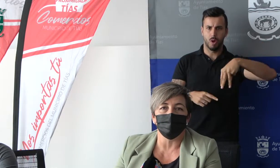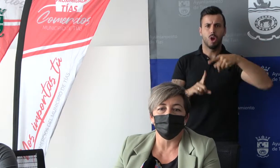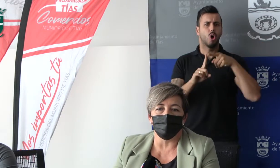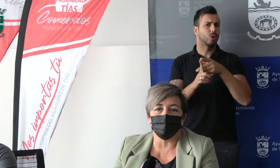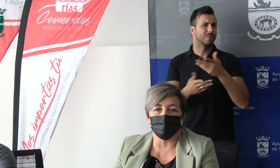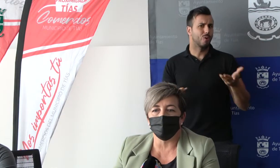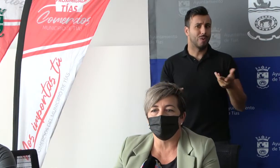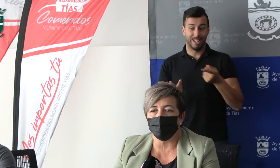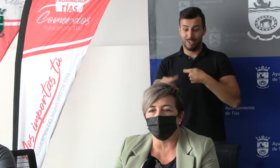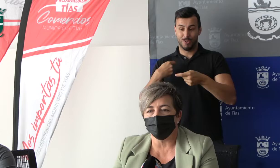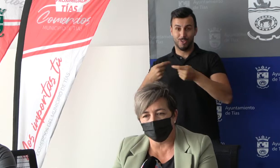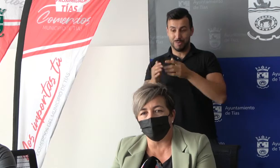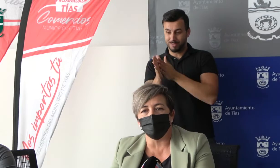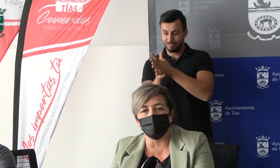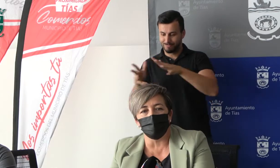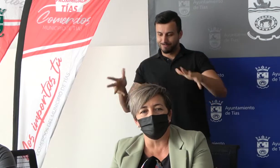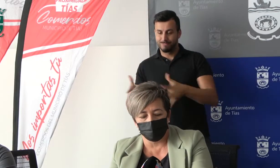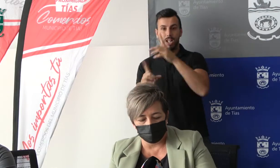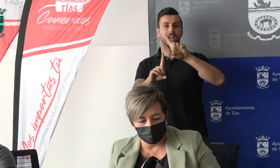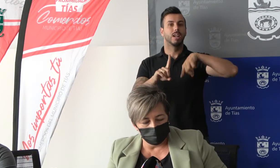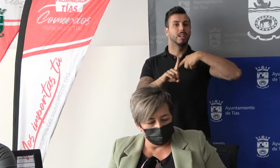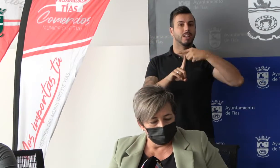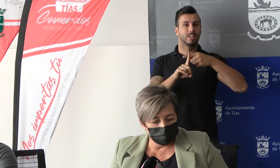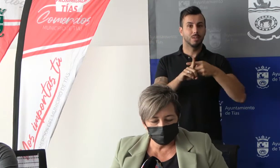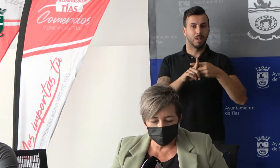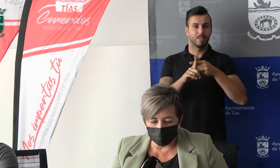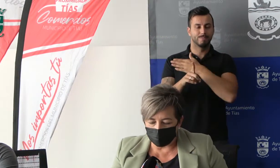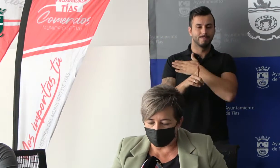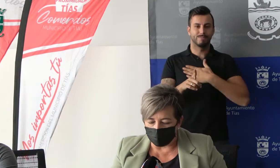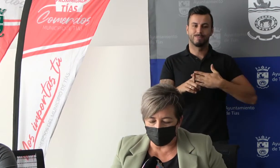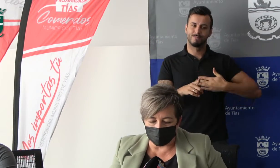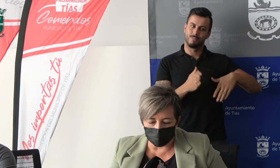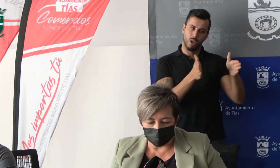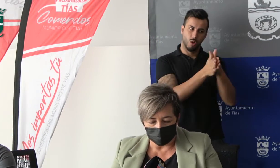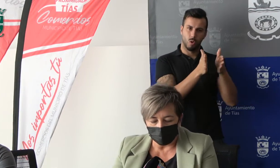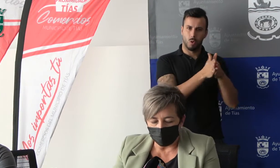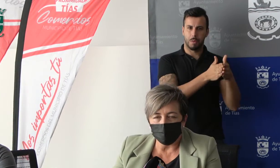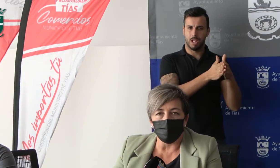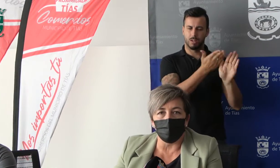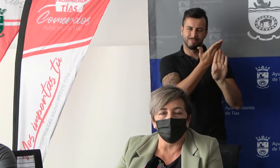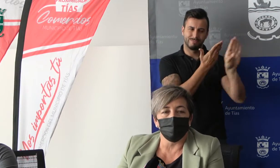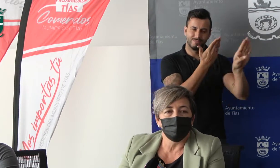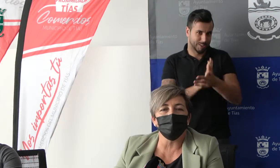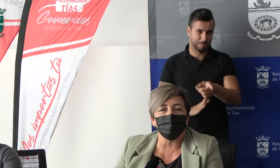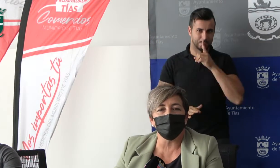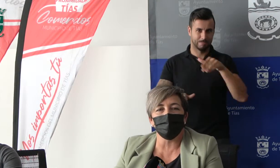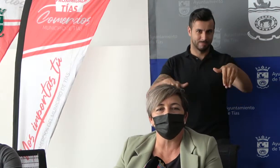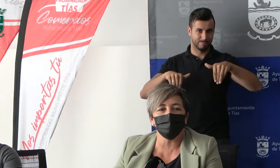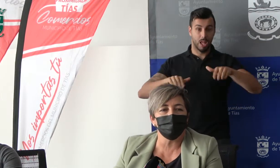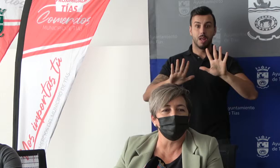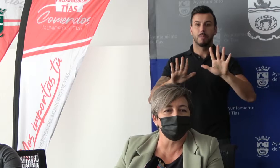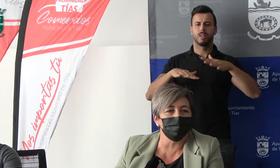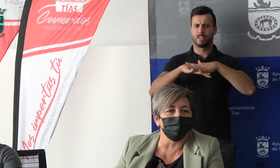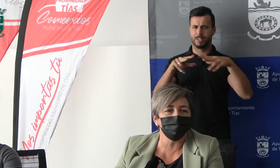local como también para ayudar a los vecinos y compañeros de La Palma. A través de las